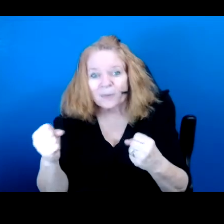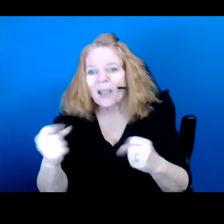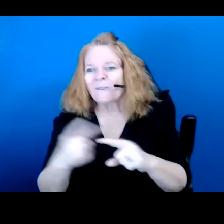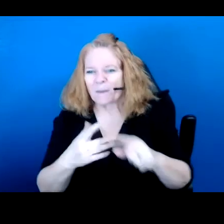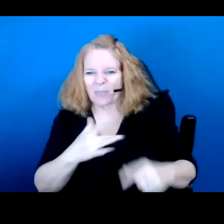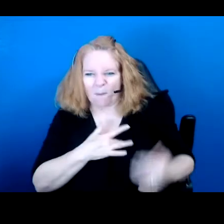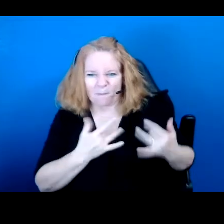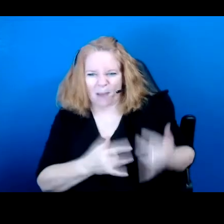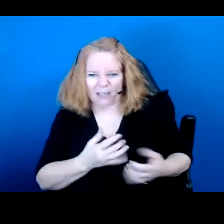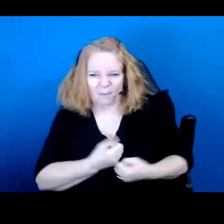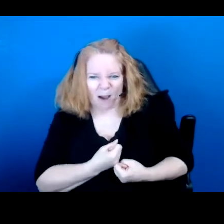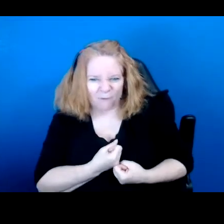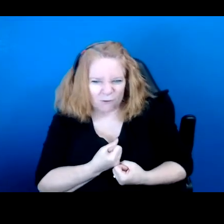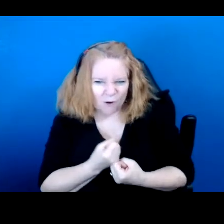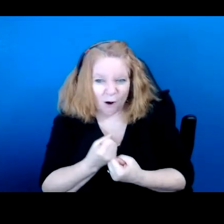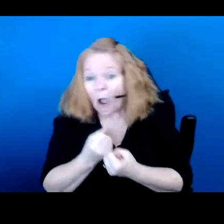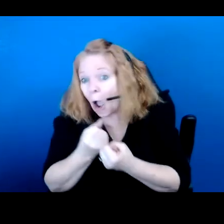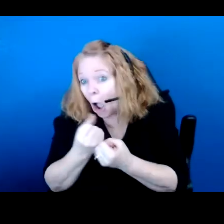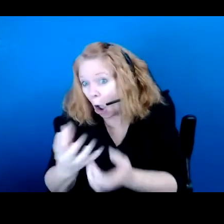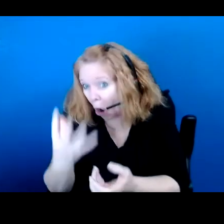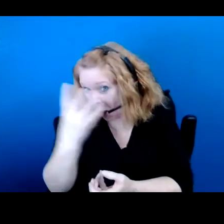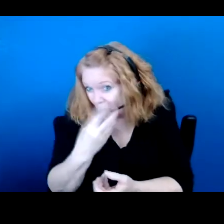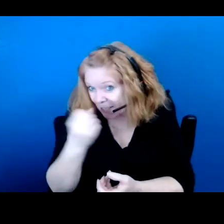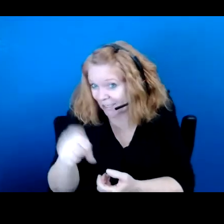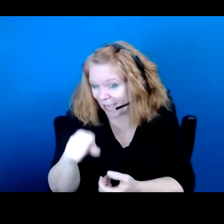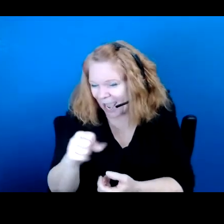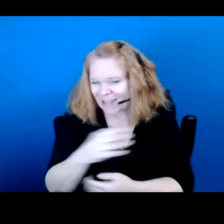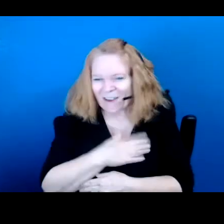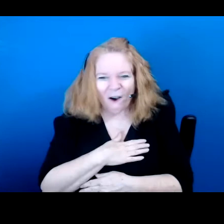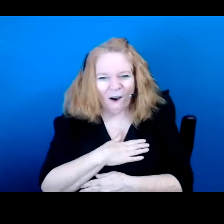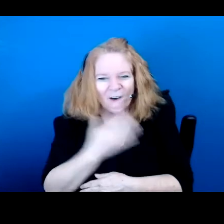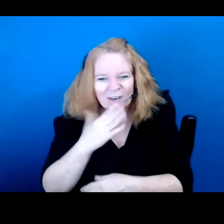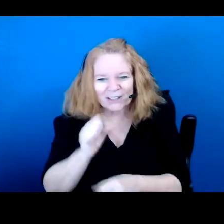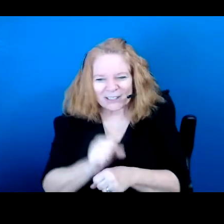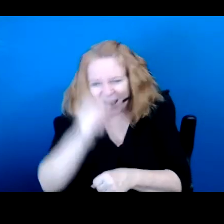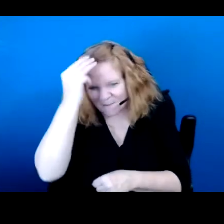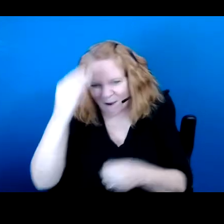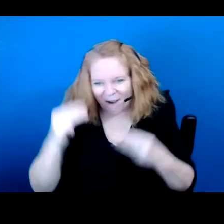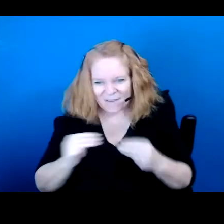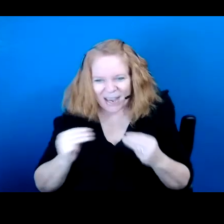marvin si desde donde desde lo más profundo de tu corazón